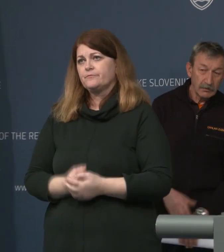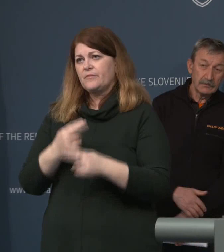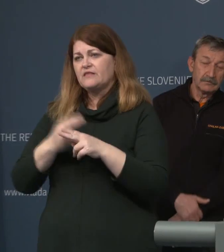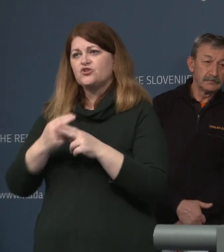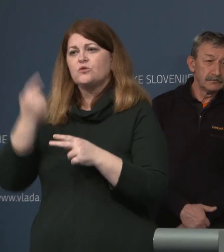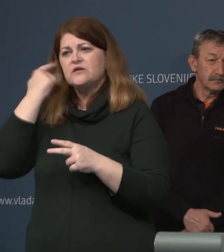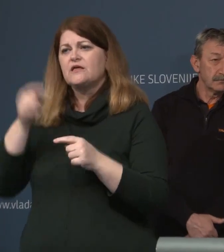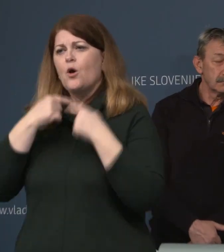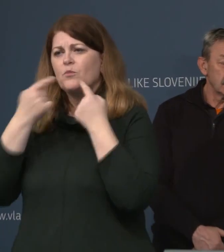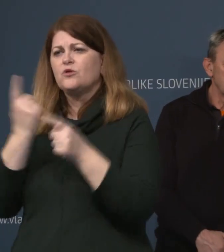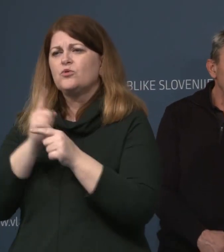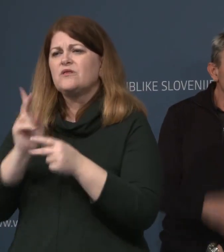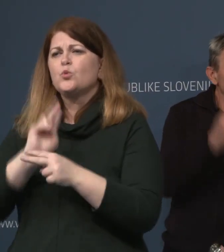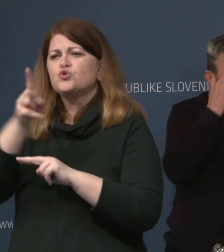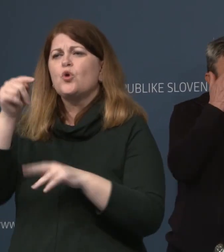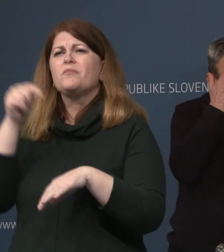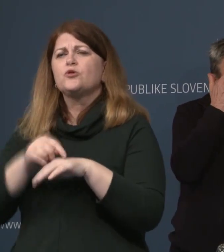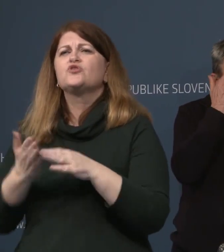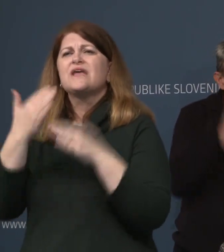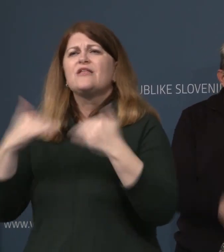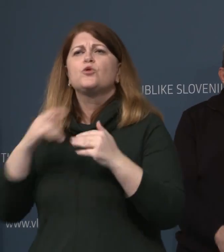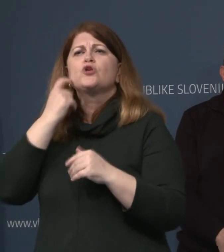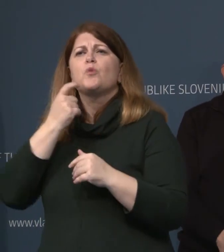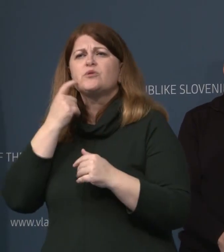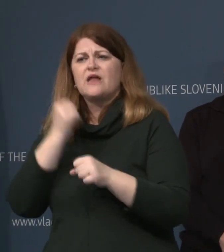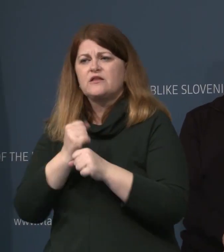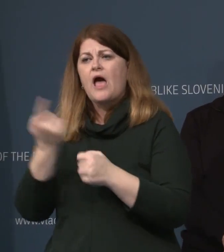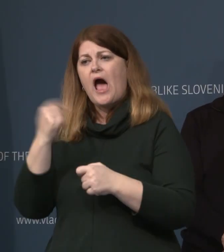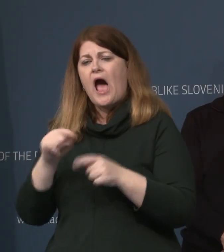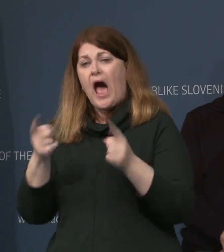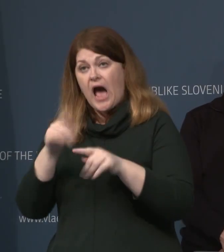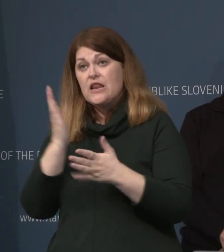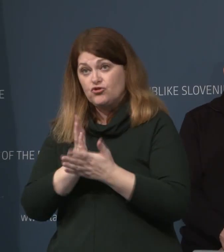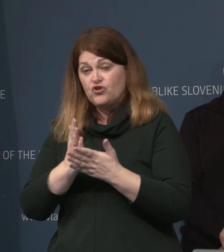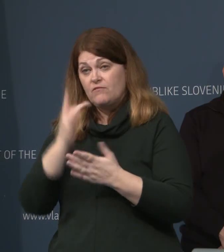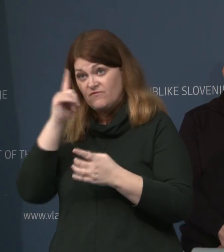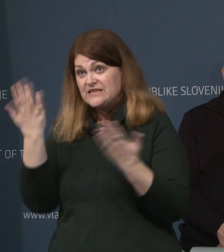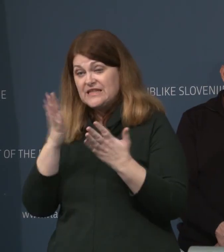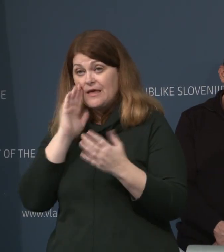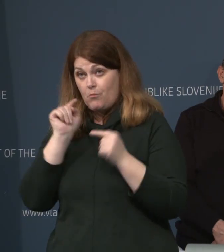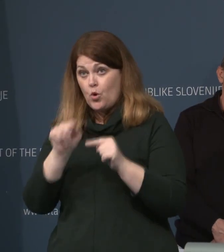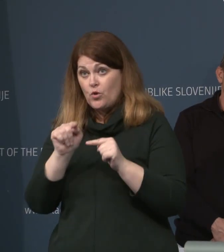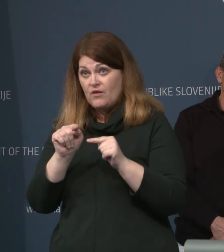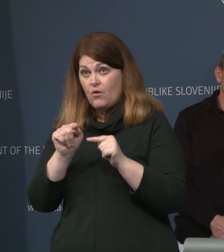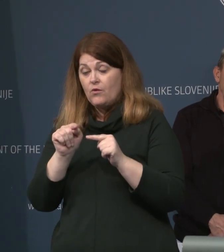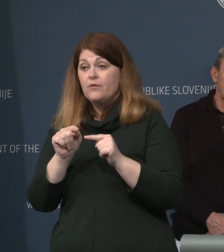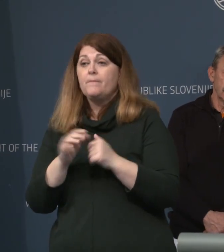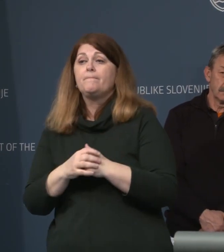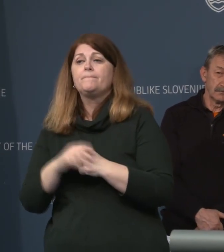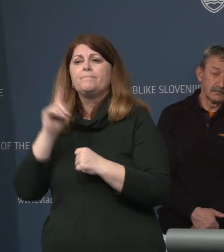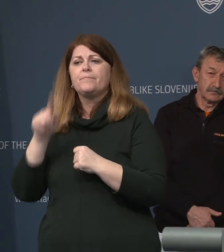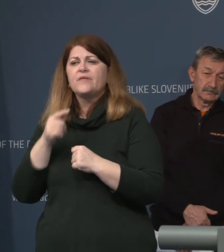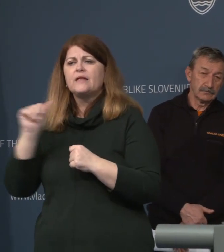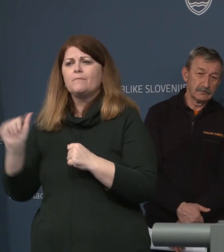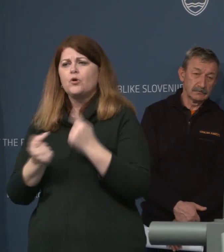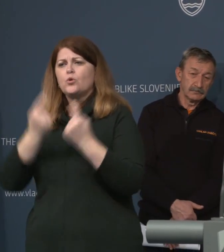Državna sekretarka je omenila tudi te vstopne točke za nujne zobozdravstvene dejavnosti, ali že morda veste, kje bodo te nujne vstopne točke, pa